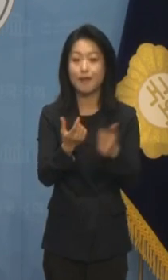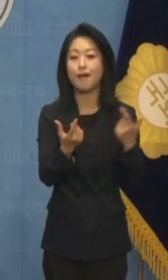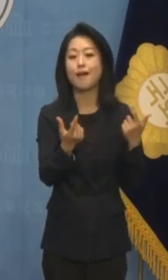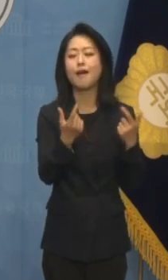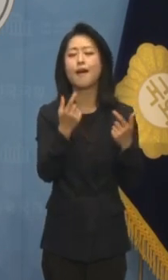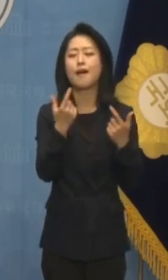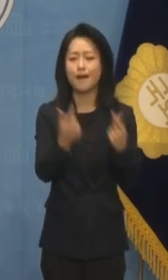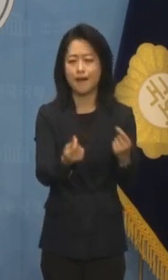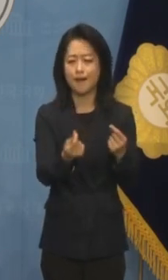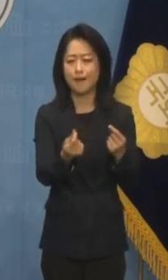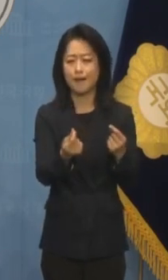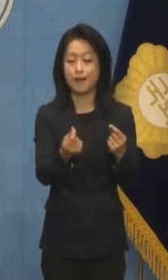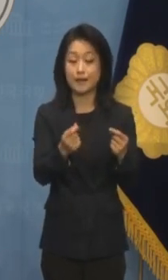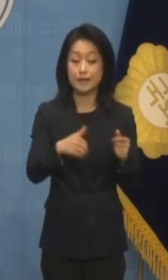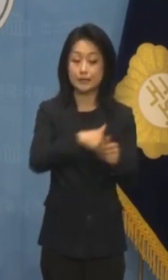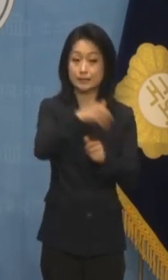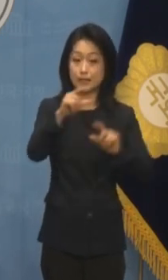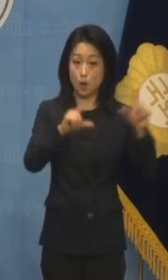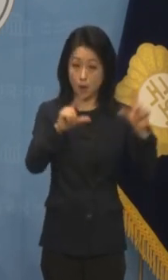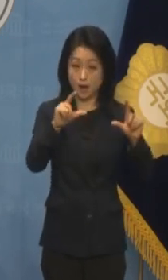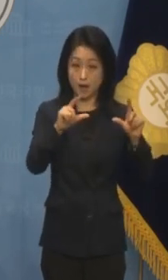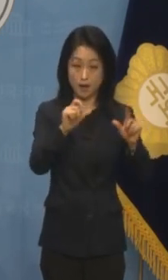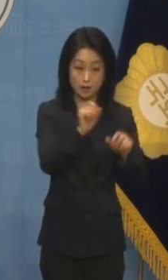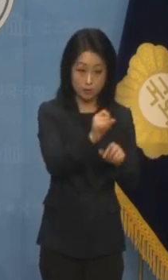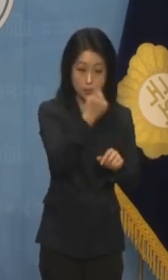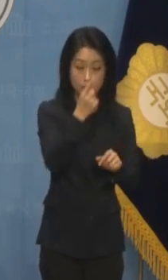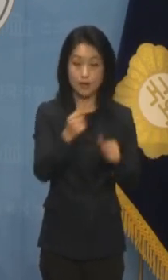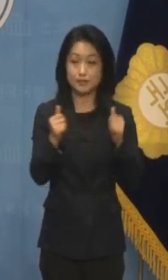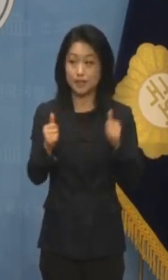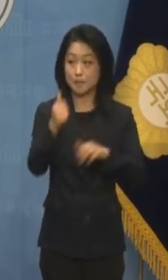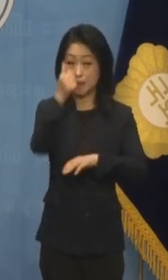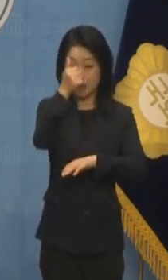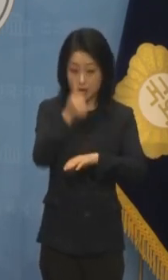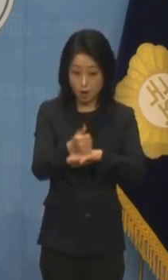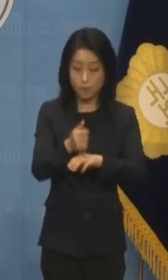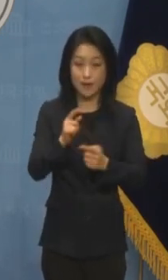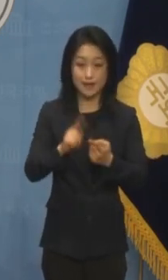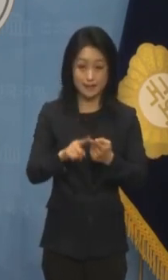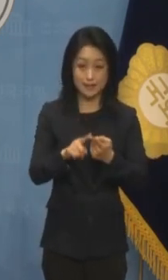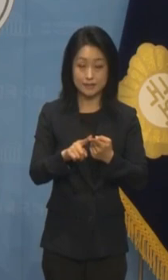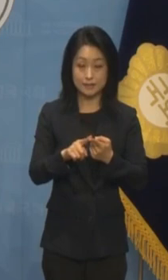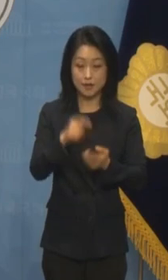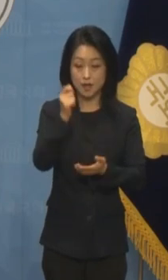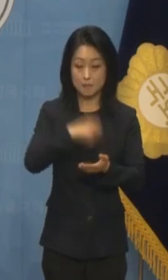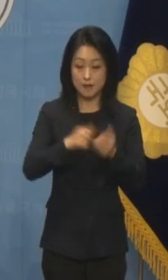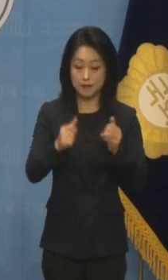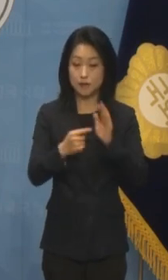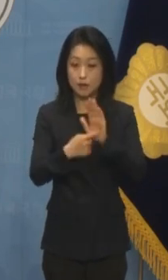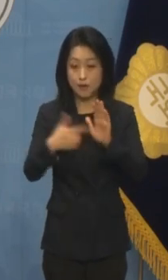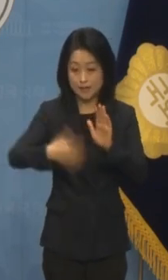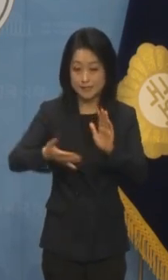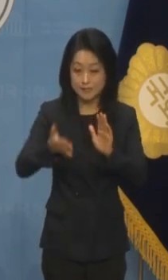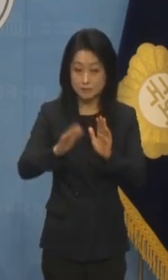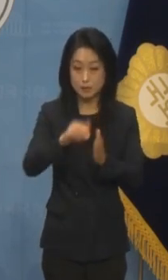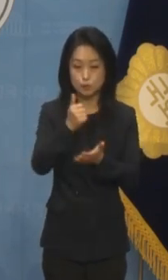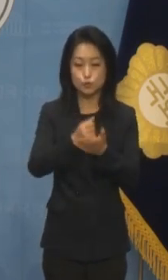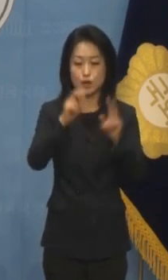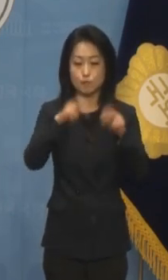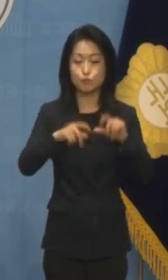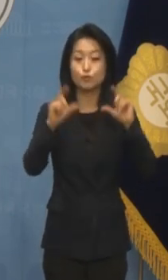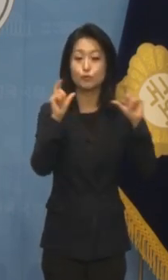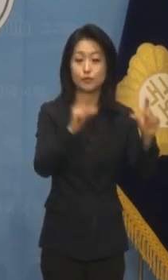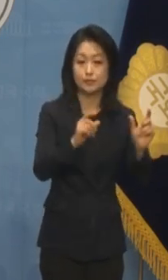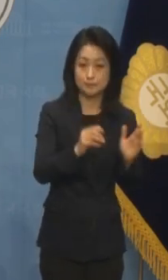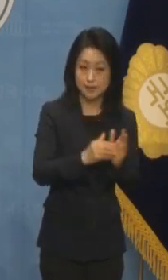그 상황들이 재판 결과에 어떻게 인과관계를 맺었는지는 판결문엔 드러나지 않지만 결과적으로 무죄가 확정이